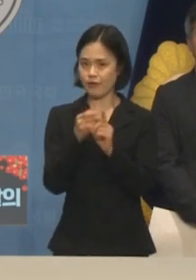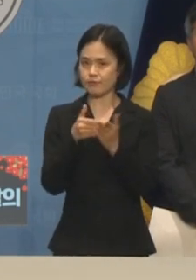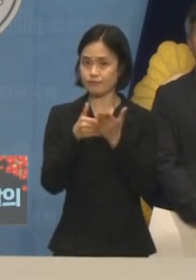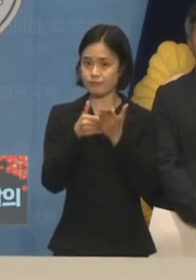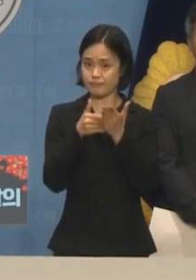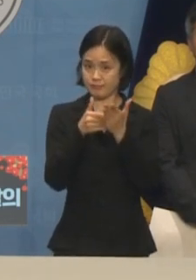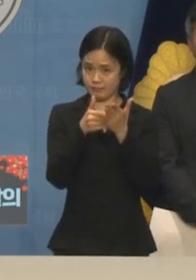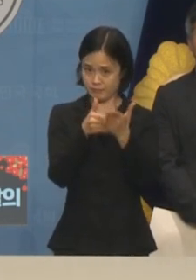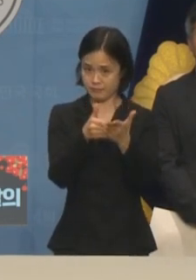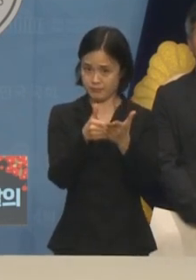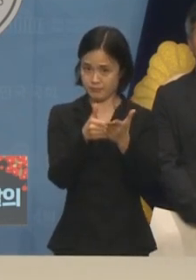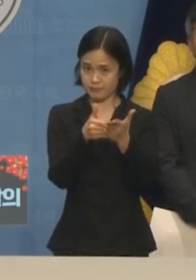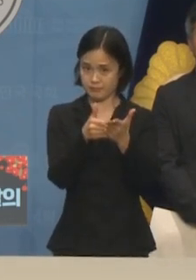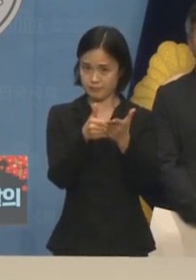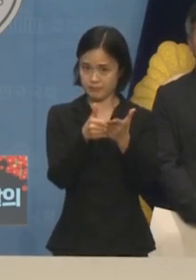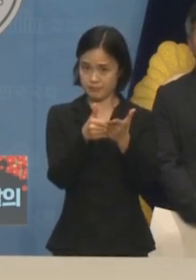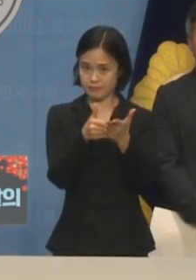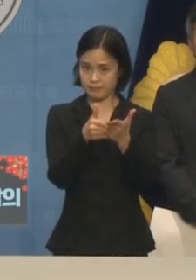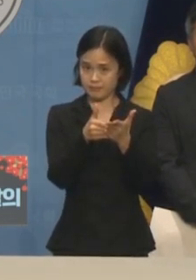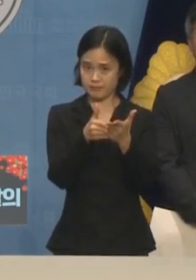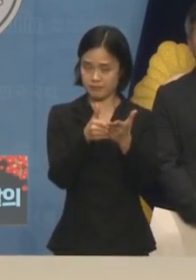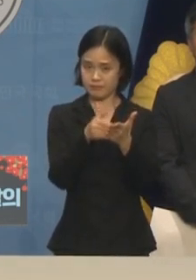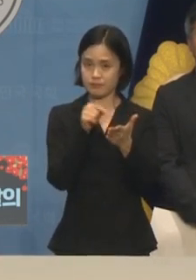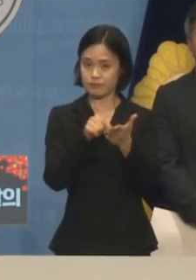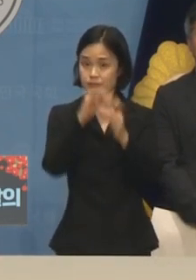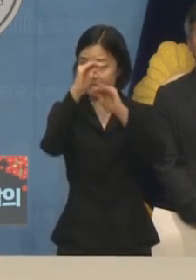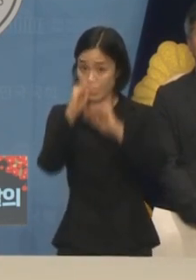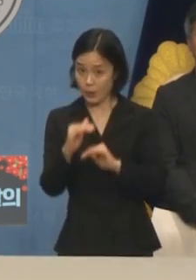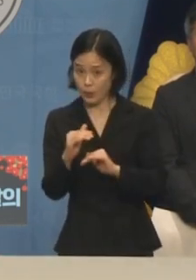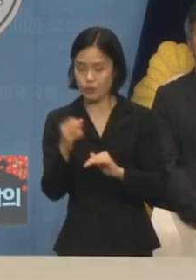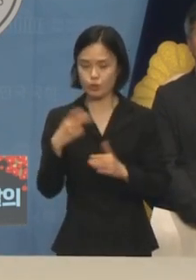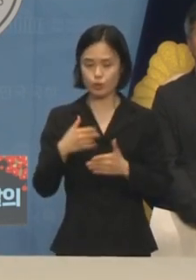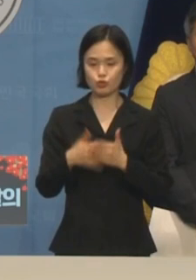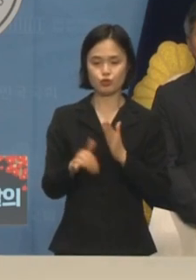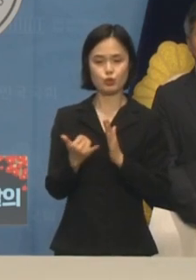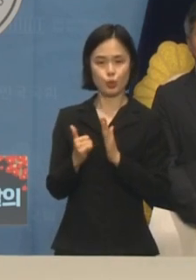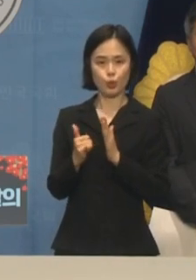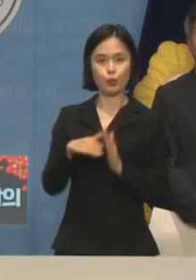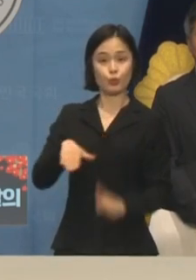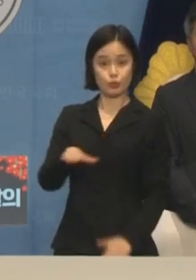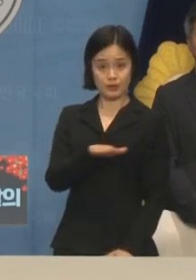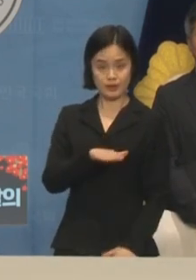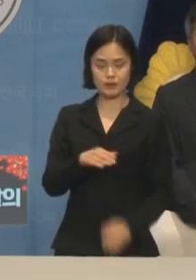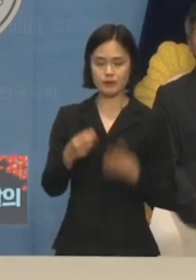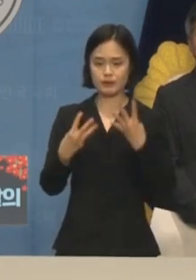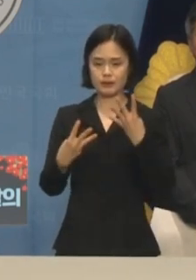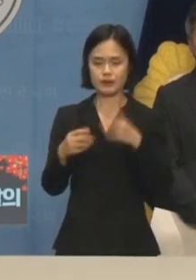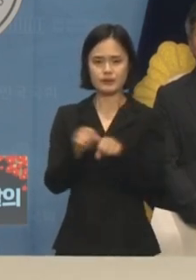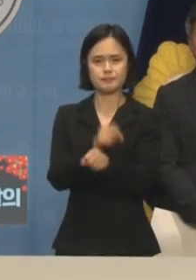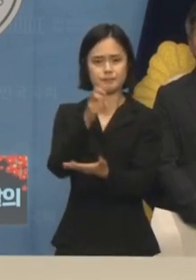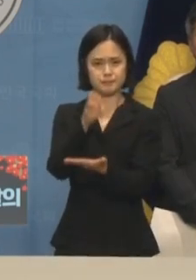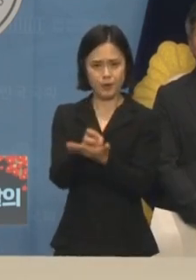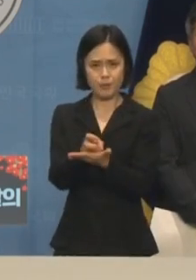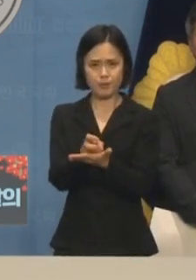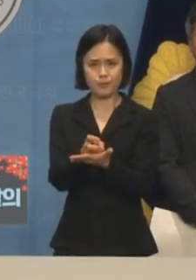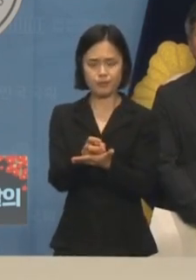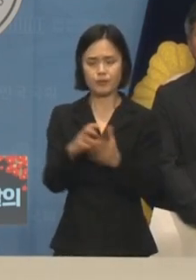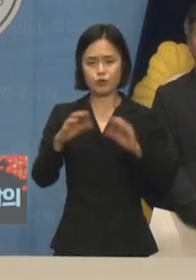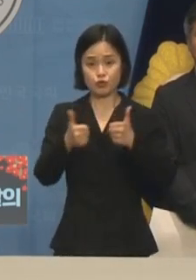고령에 있는 생존 희생자 고령에 있는 우리 유족분들이 4.3 특별법이 조속히 국회에서